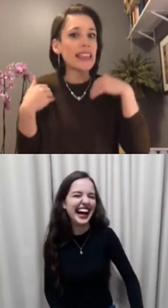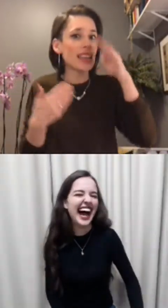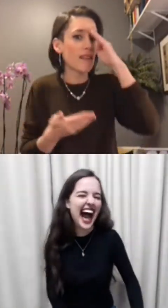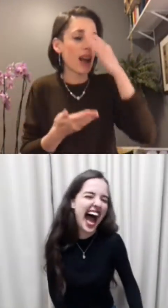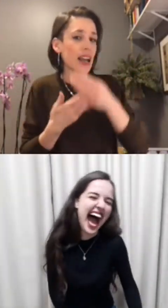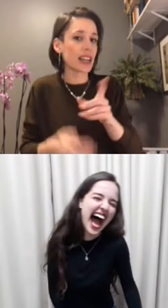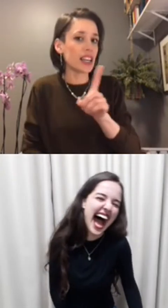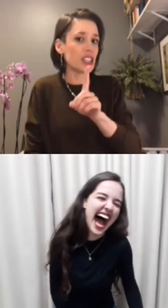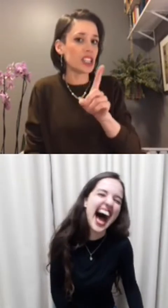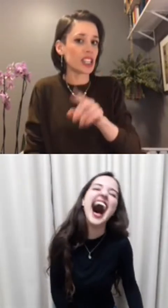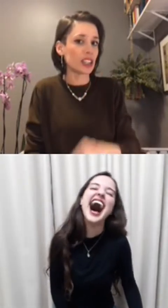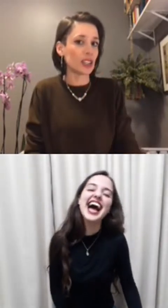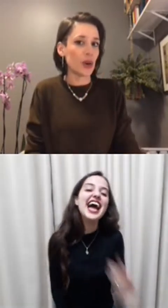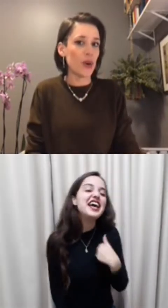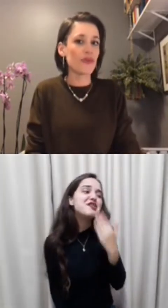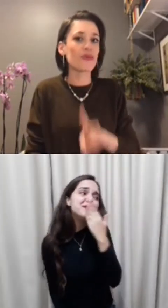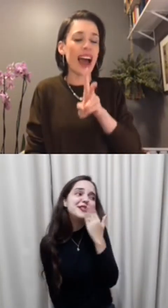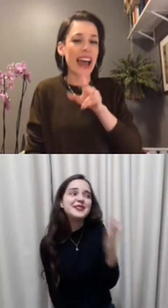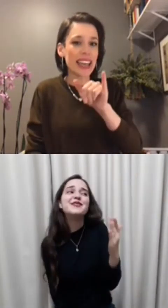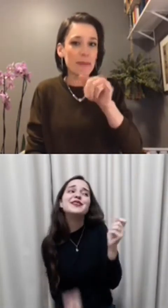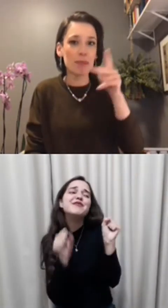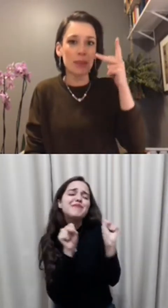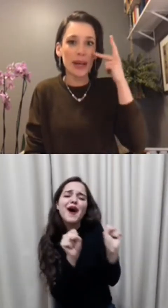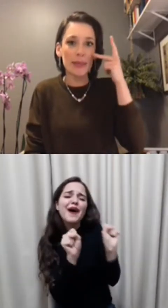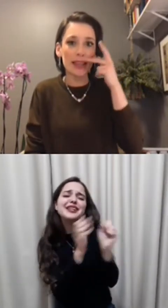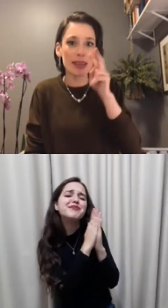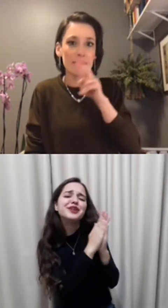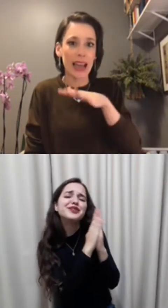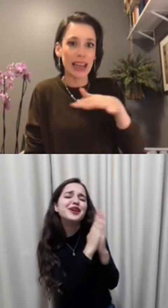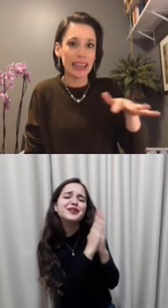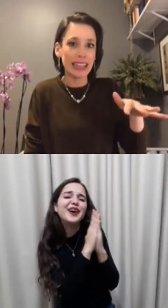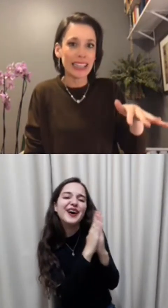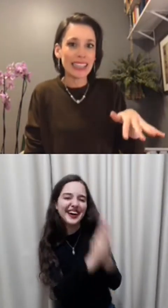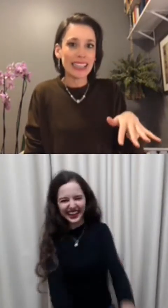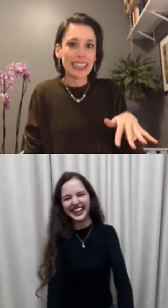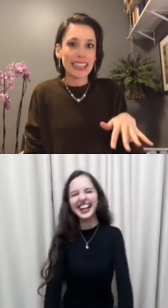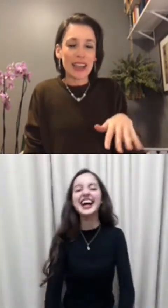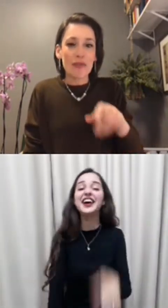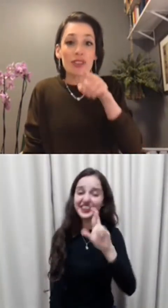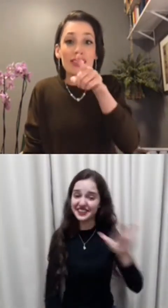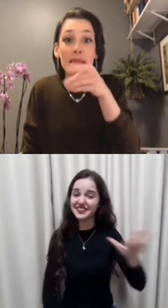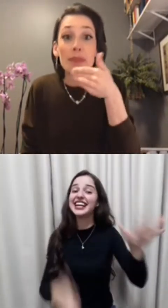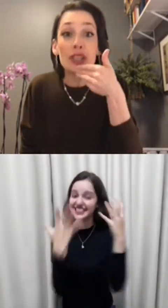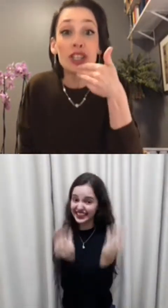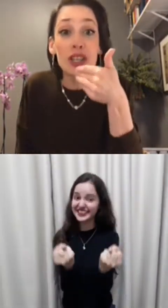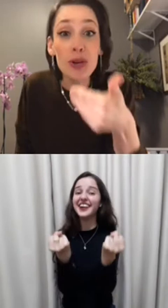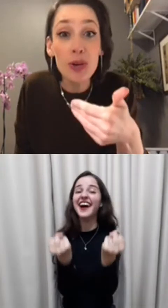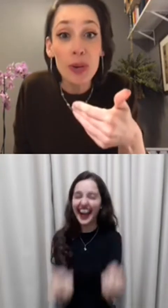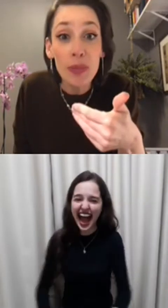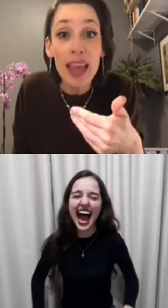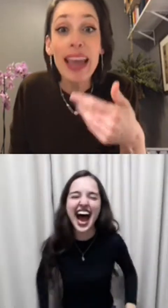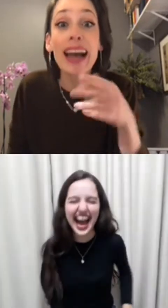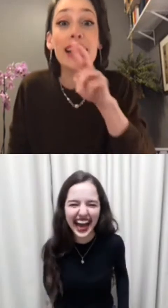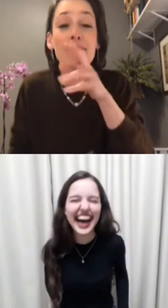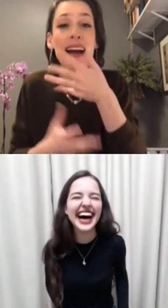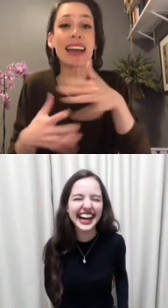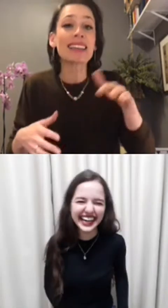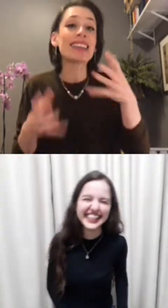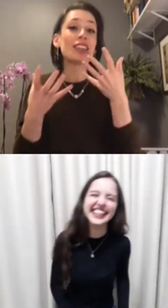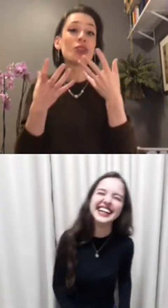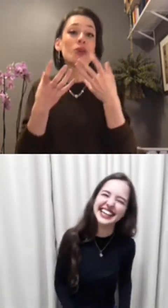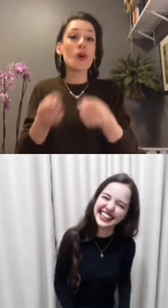e não acredito. Eu Vai, pedi, eu falei, Pamela, pode, por favor. O você Rimar aceitou. aceitou?